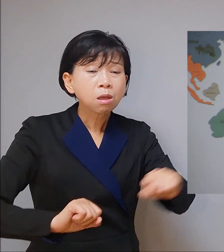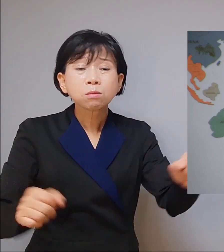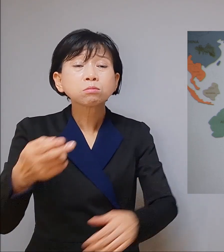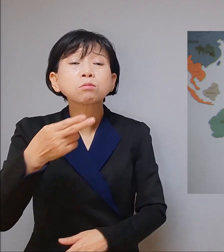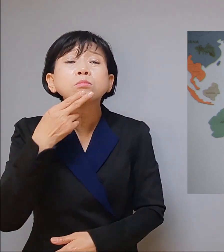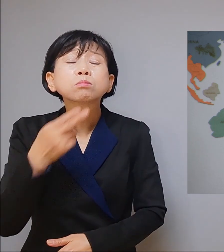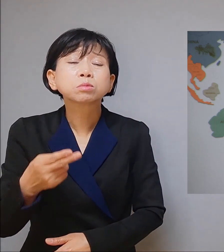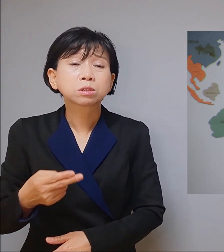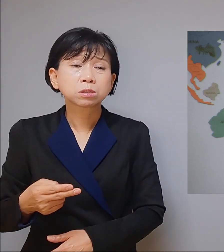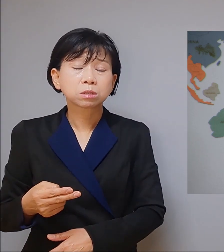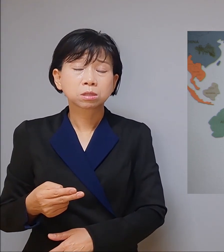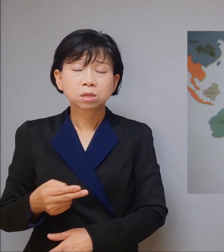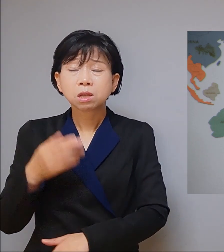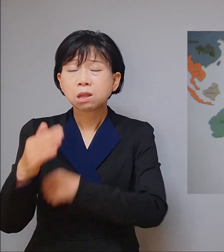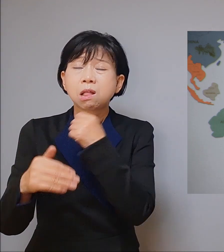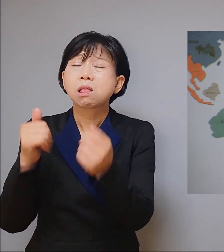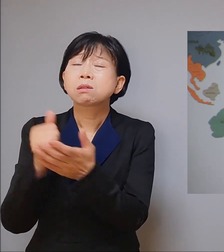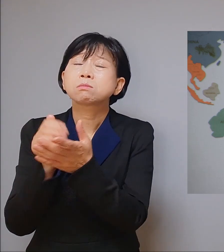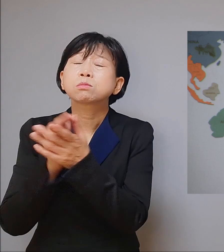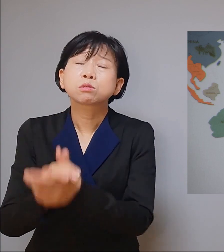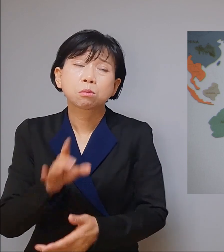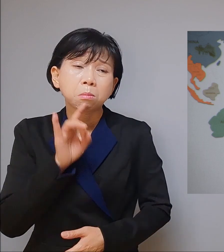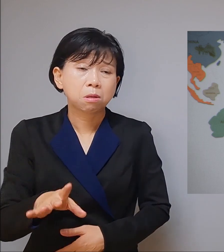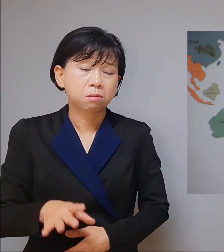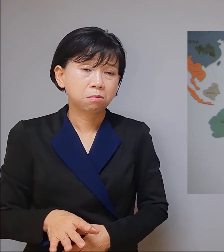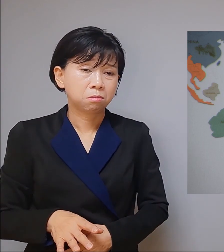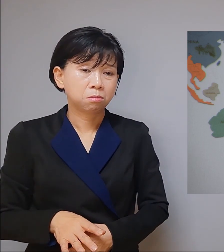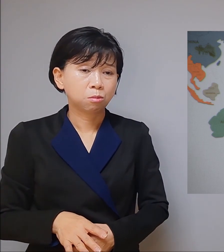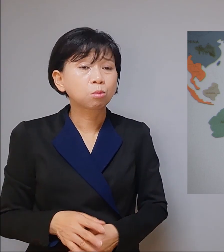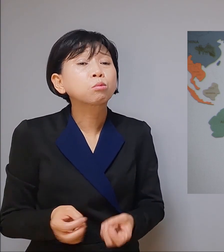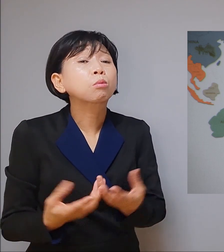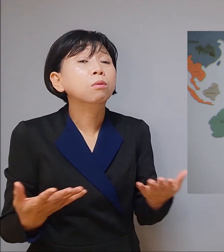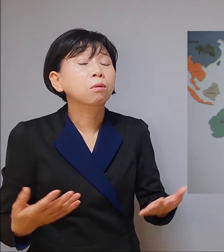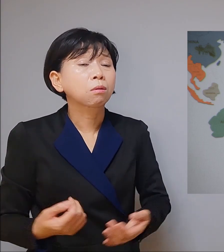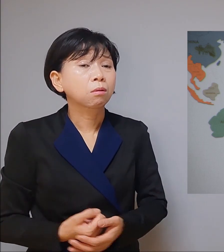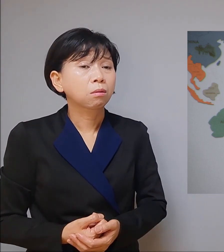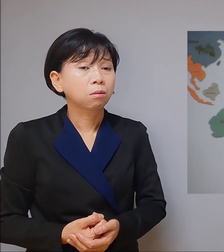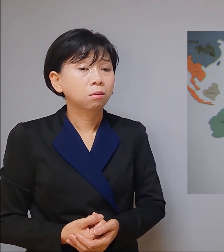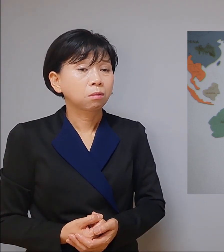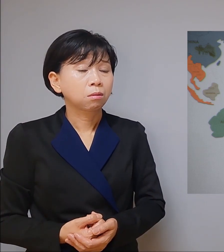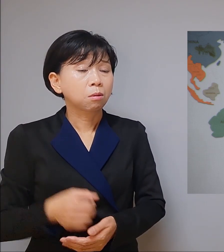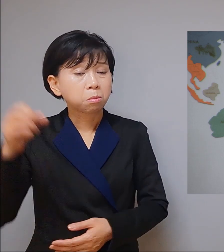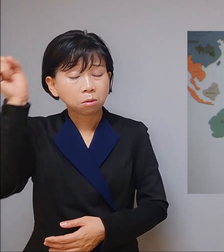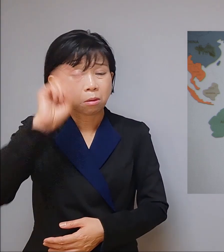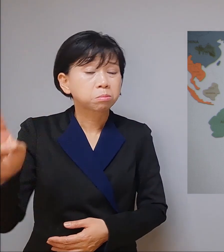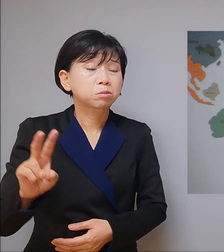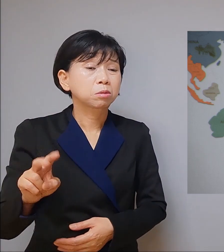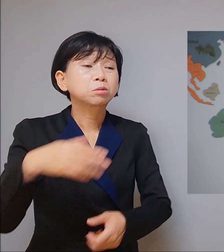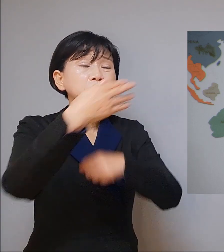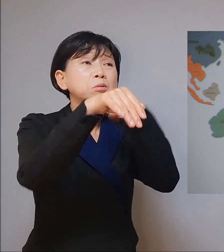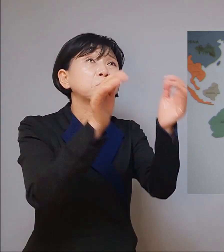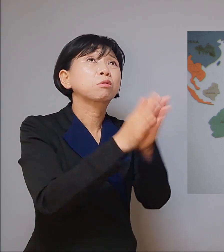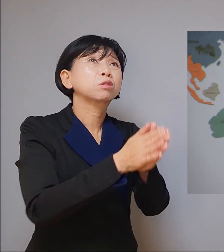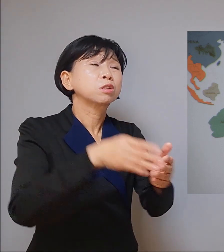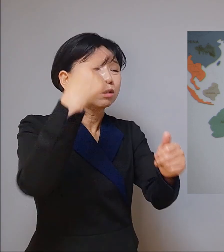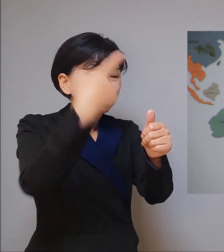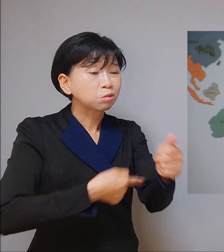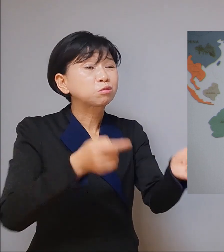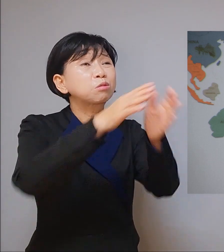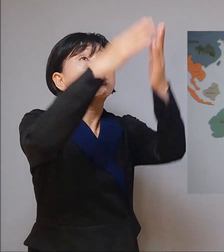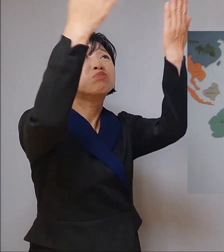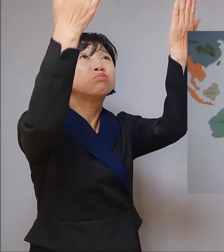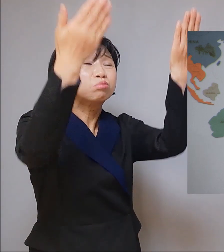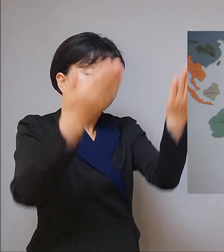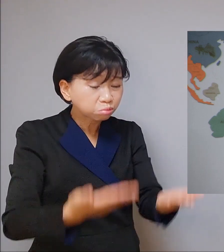이렇게 하면 웃기죠. 하나님은 갑자기 성경이 공중으로 뿡 날아가게 하셔서 우리 눈앞에서